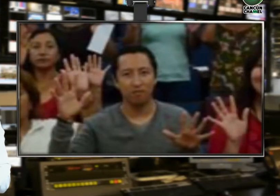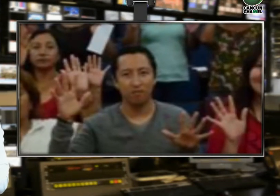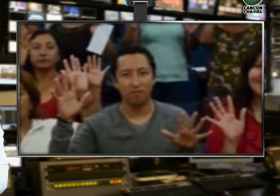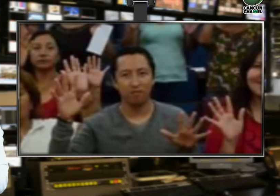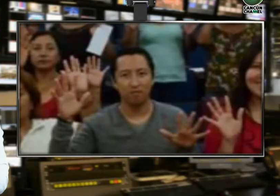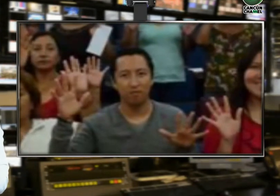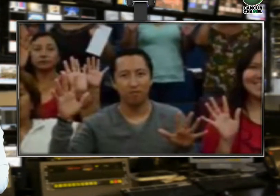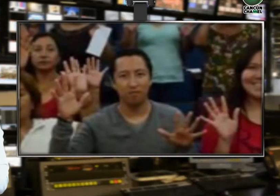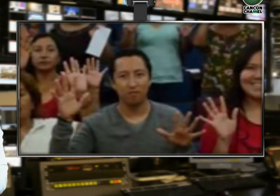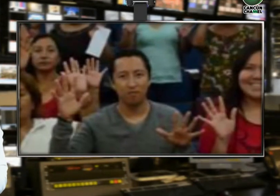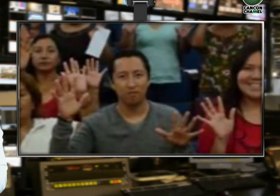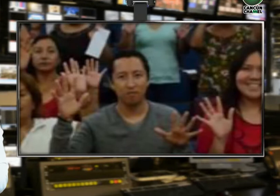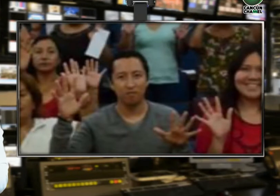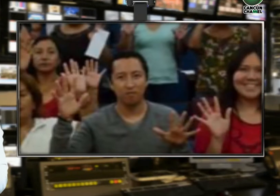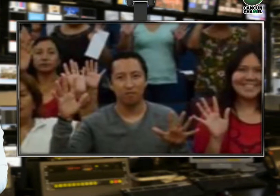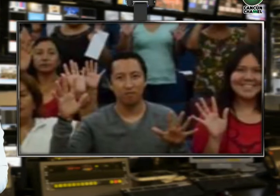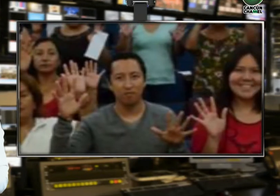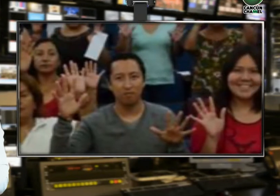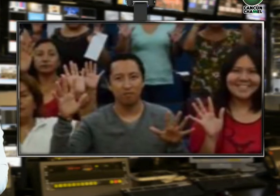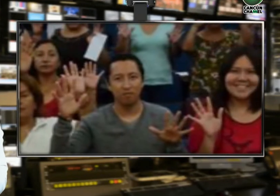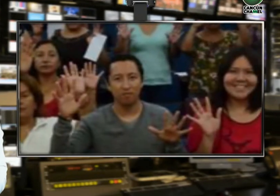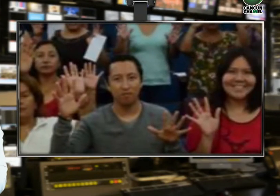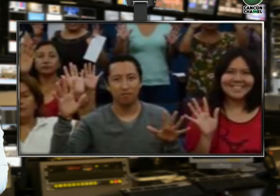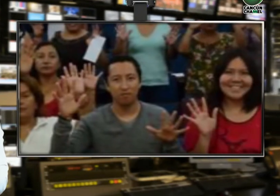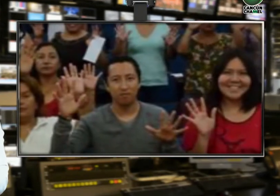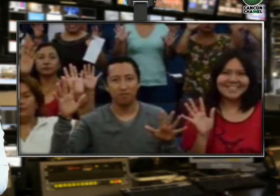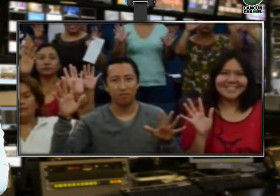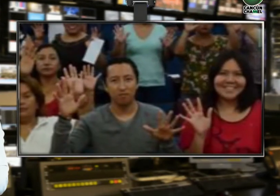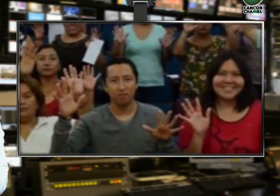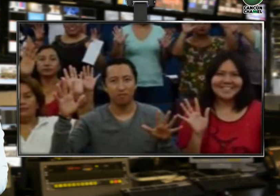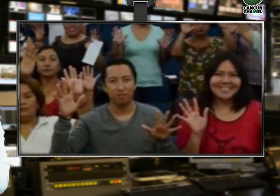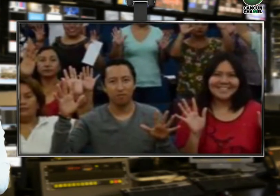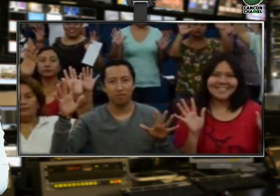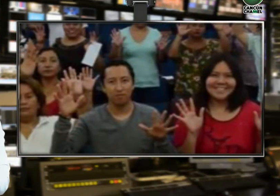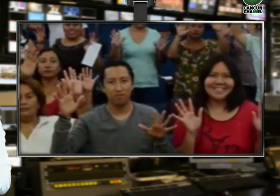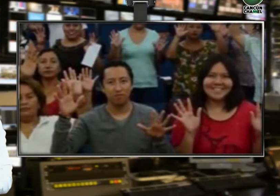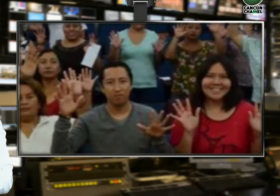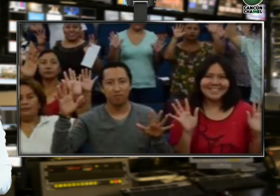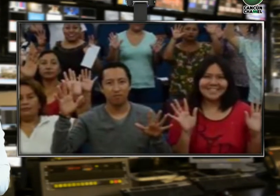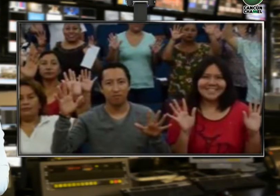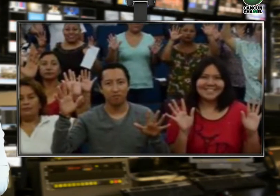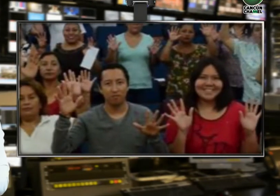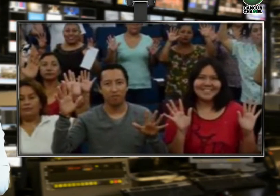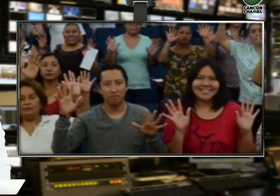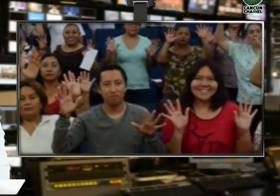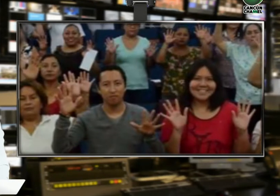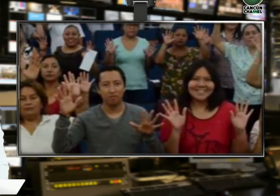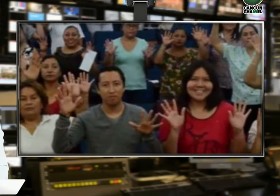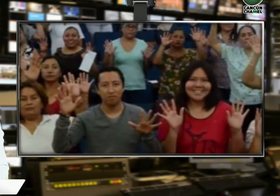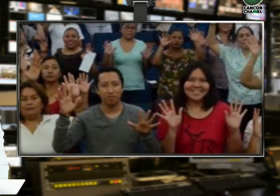acceso a los servicios de salud que contribuyan a elevar su calidad de vida. Con ello se construye un gobierno eficiente, innovando en el